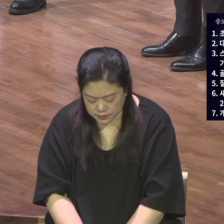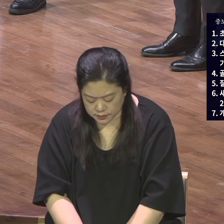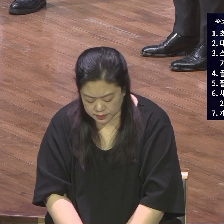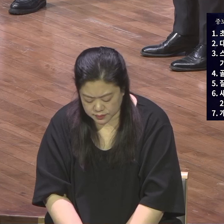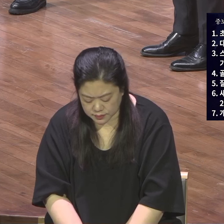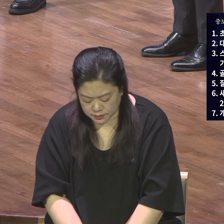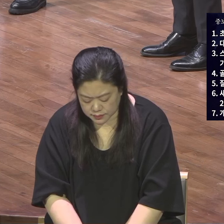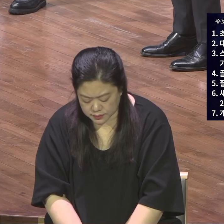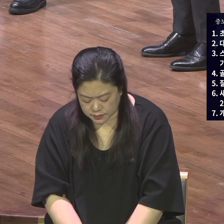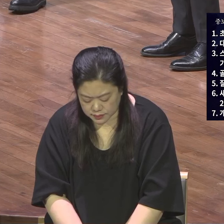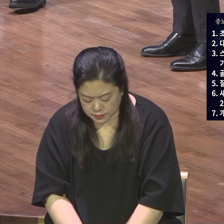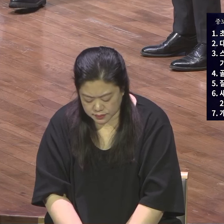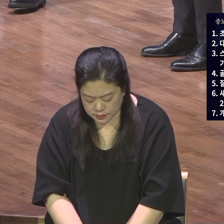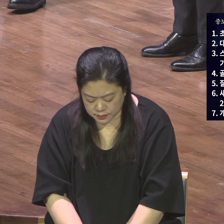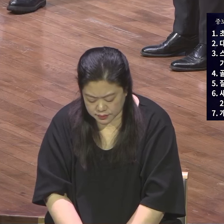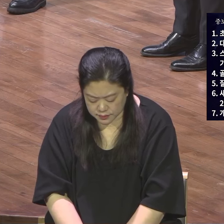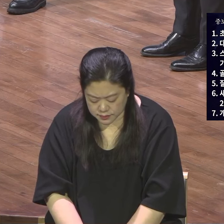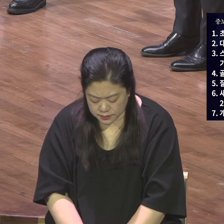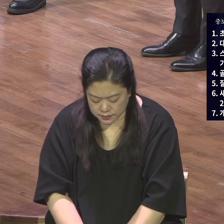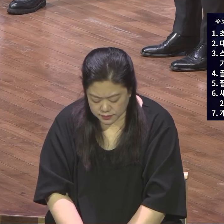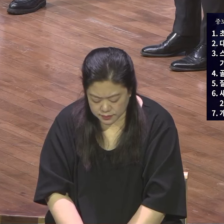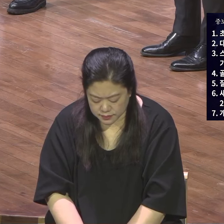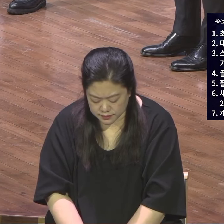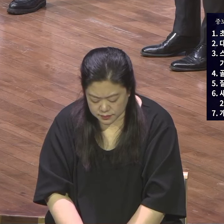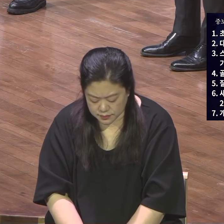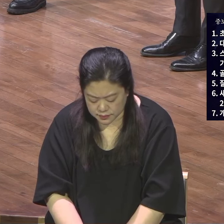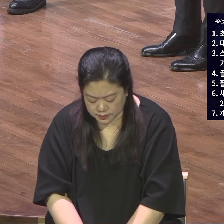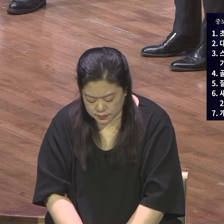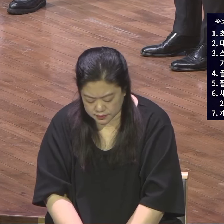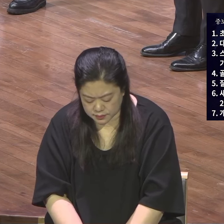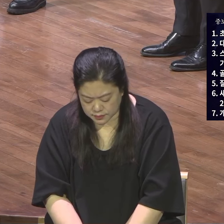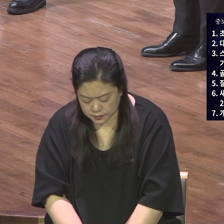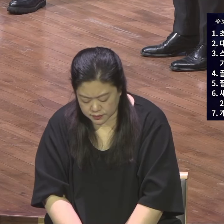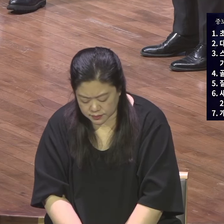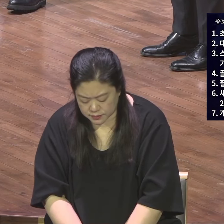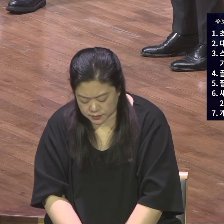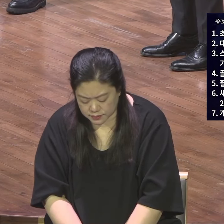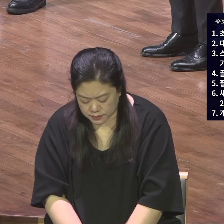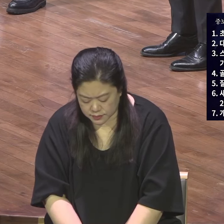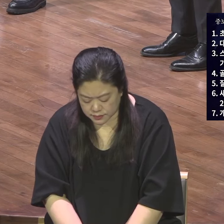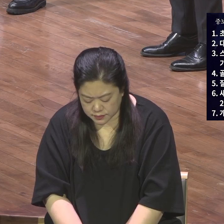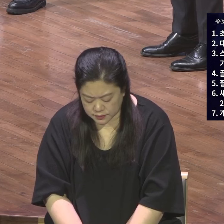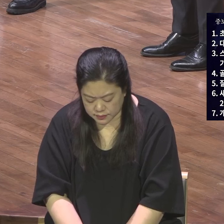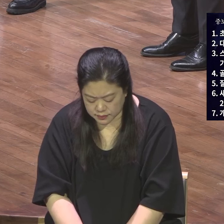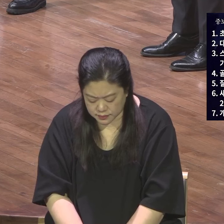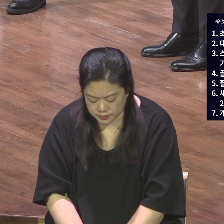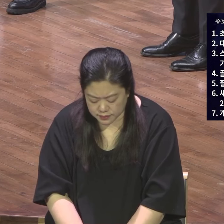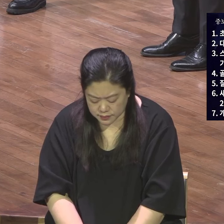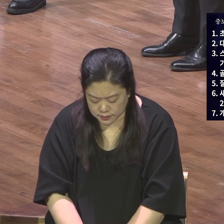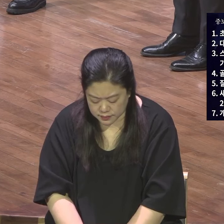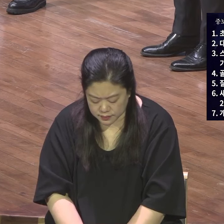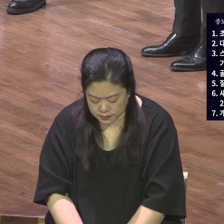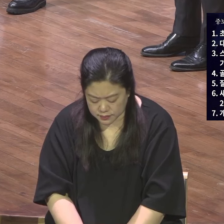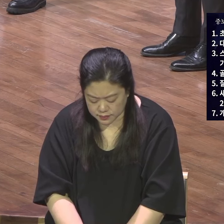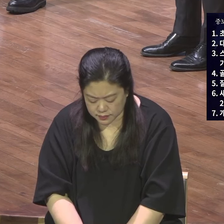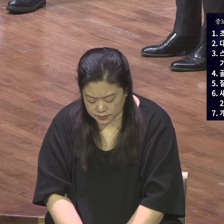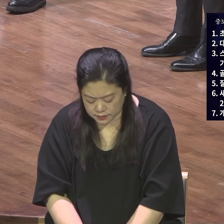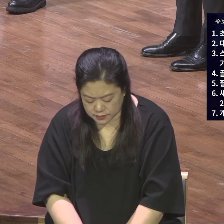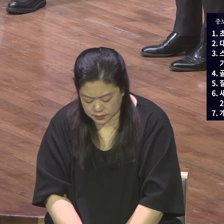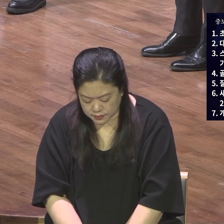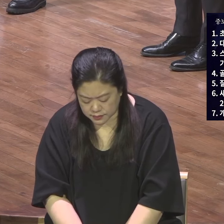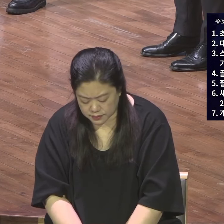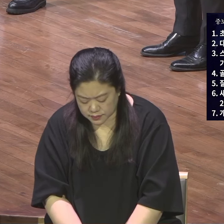따라가는 제자가 되게 도와주시옵시고 삶선이 응답받는 영적선이 기능선이